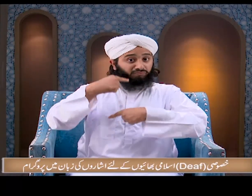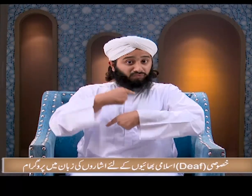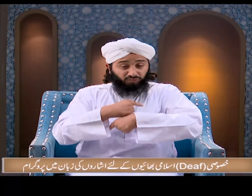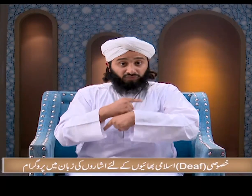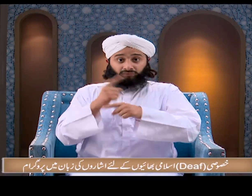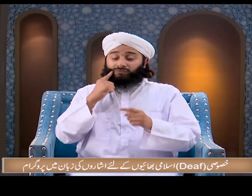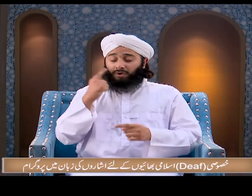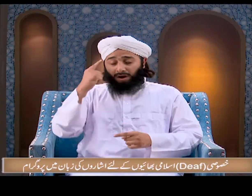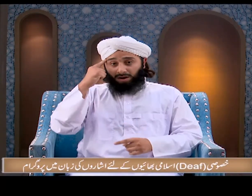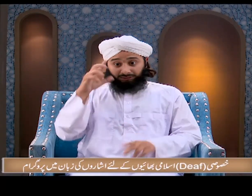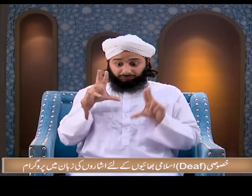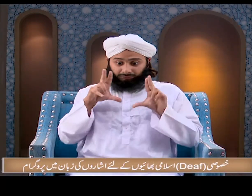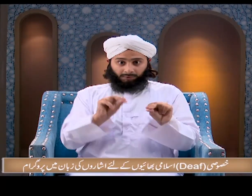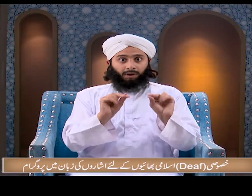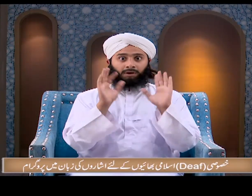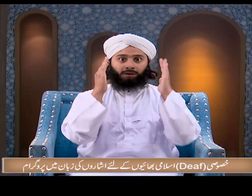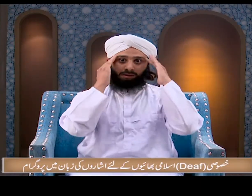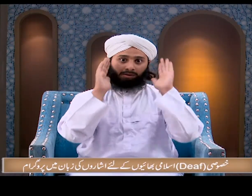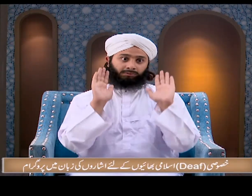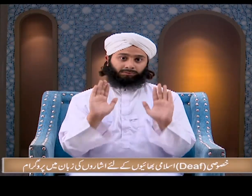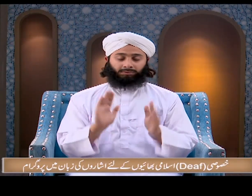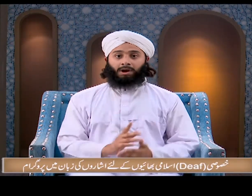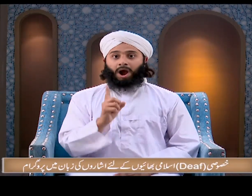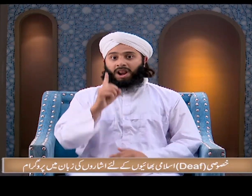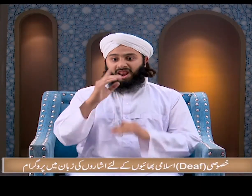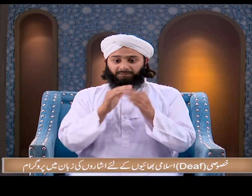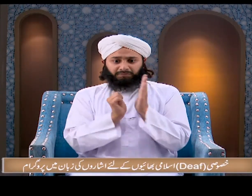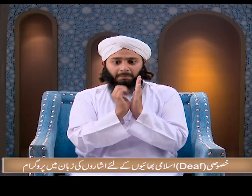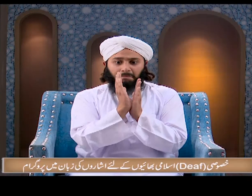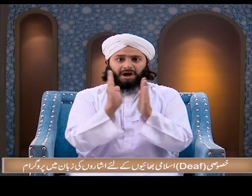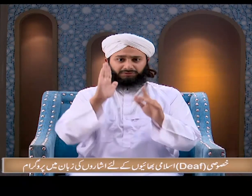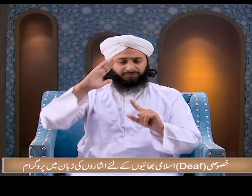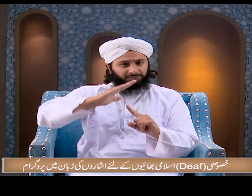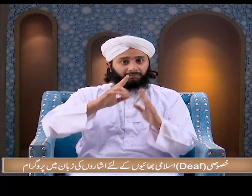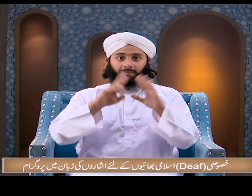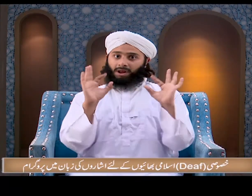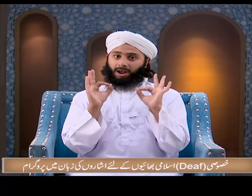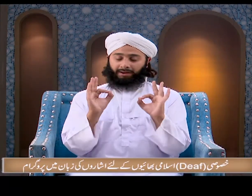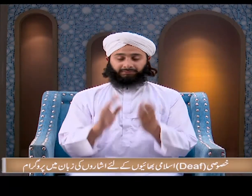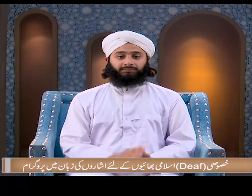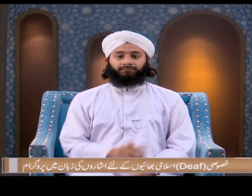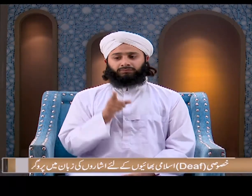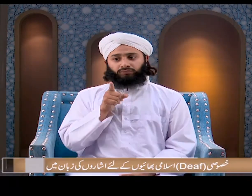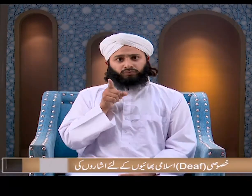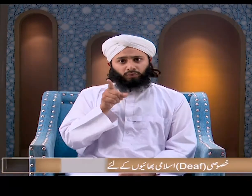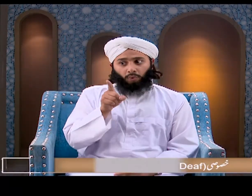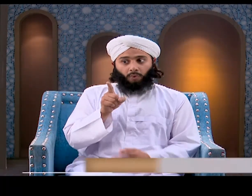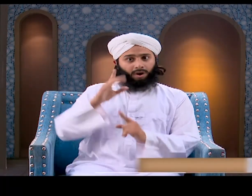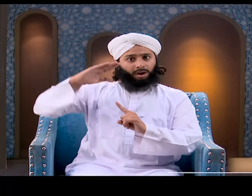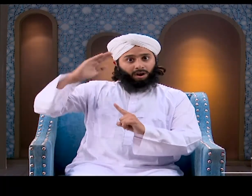سخت عذاب دینے والا بھی ہے اور اللہ بخشنے والا مہربان بھی ہے، اور یہ بھی اسی رحمان اور مہربان